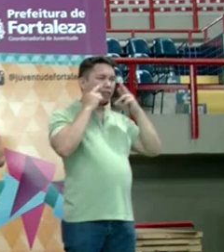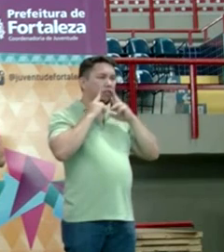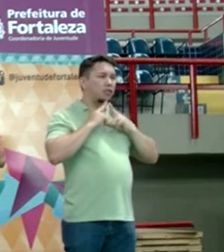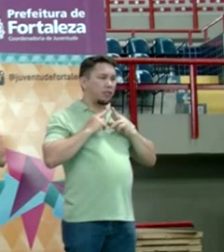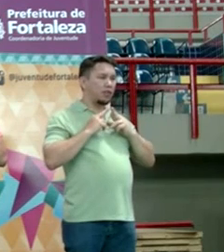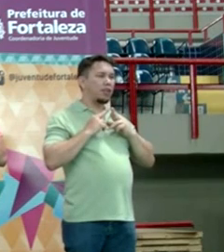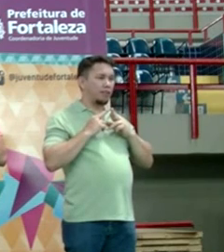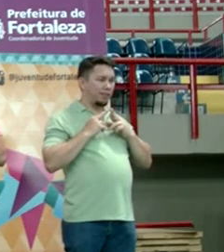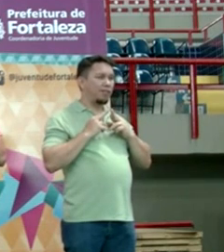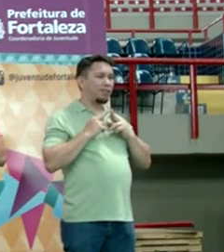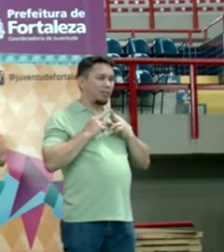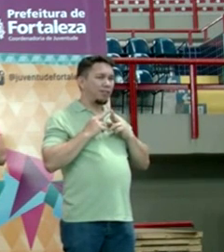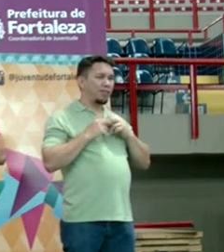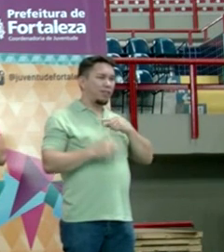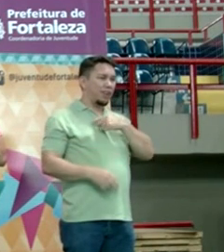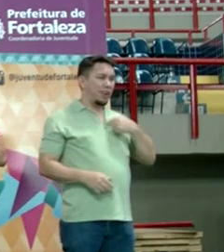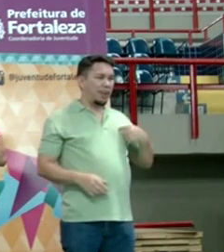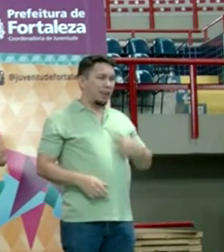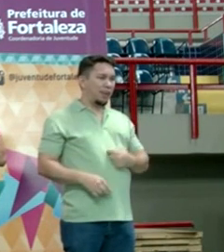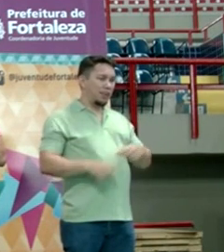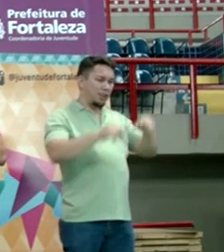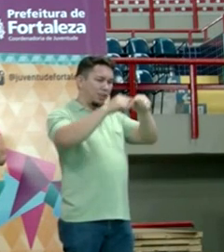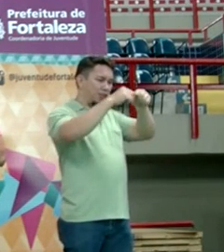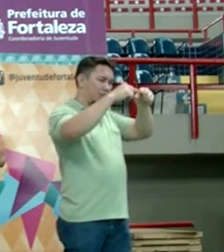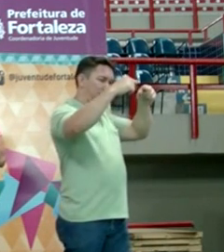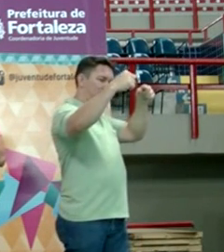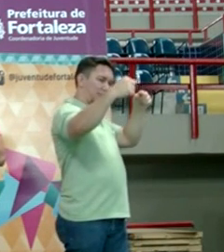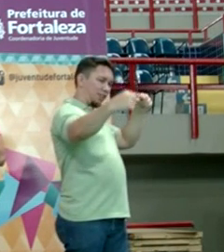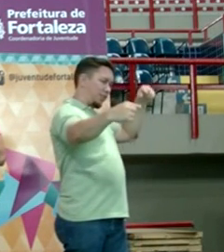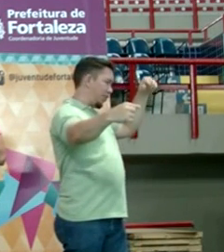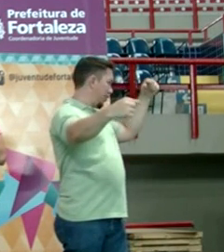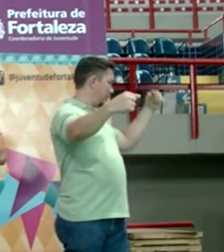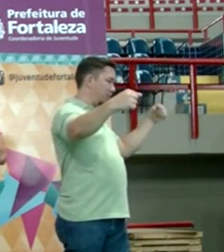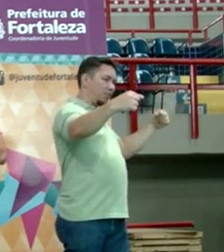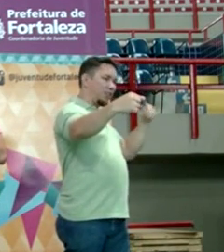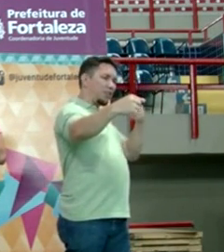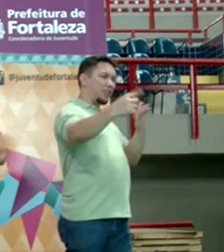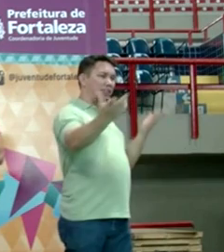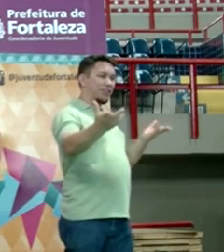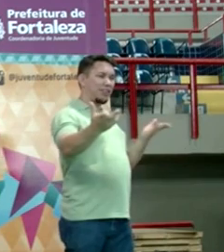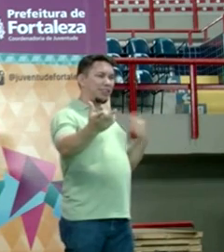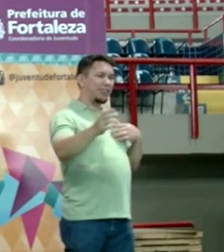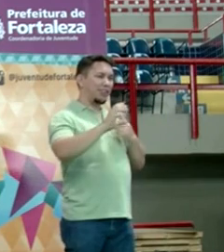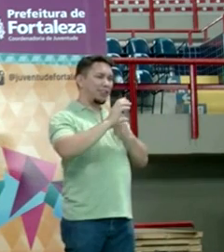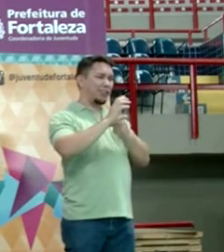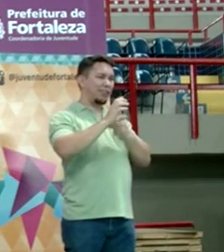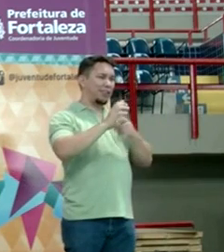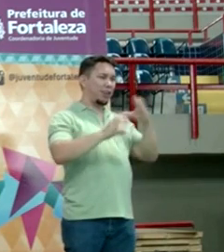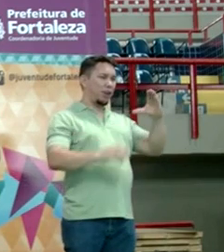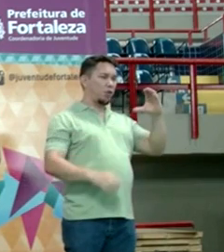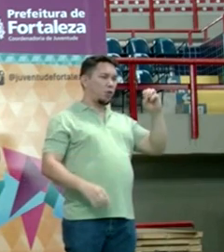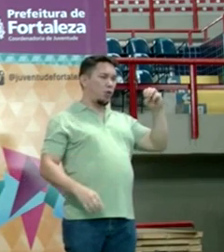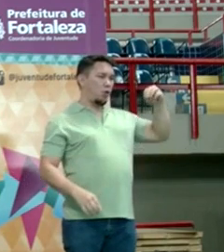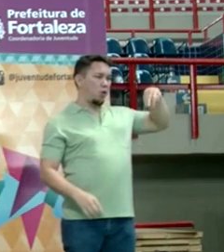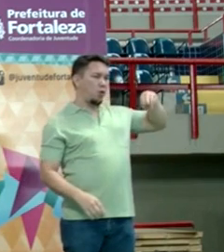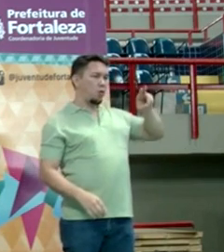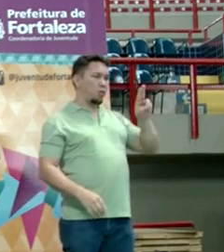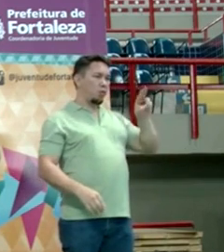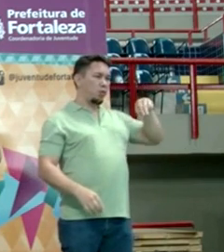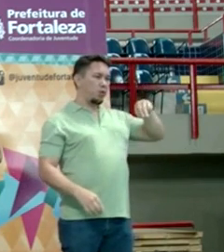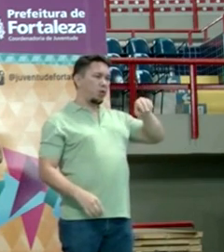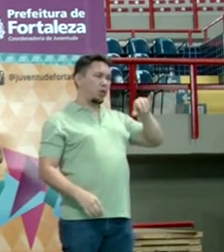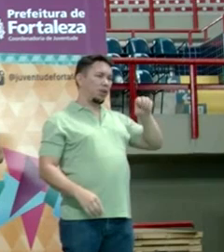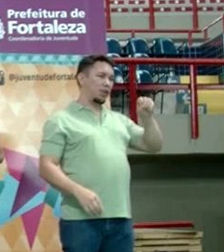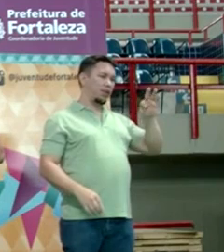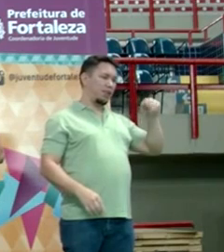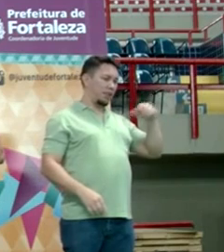americanos ficaram putos. Porque a única coisa que dá para ver da Lua é um objeto comunista. Aí disseram logo, mentira, dá para ver o Grande